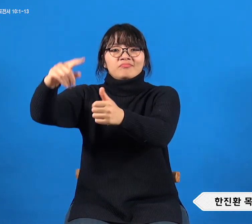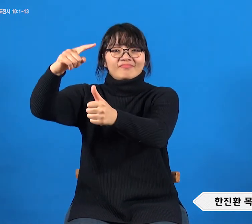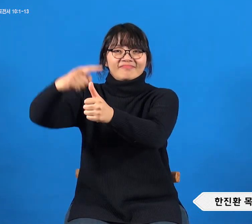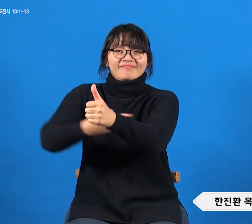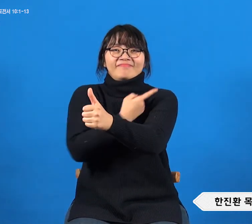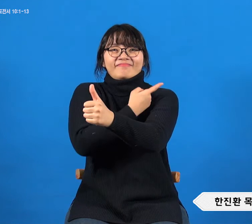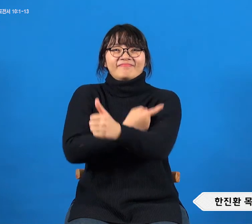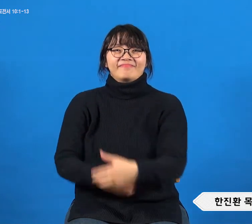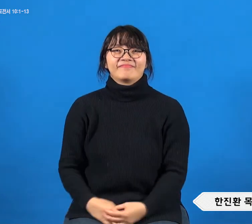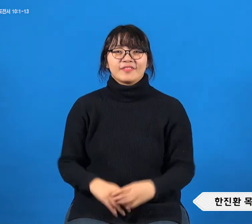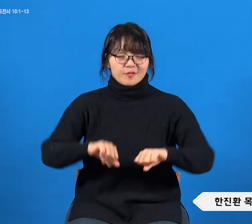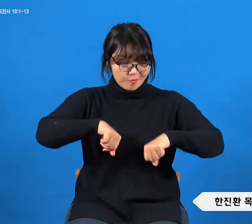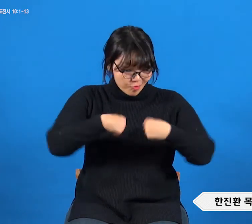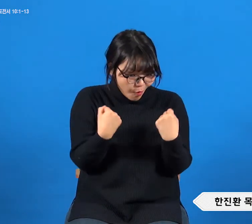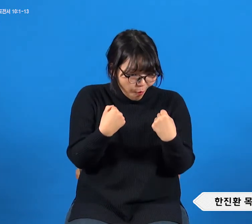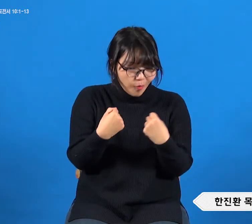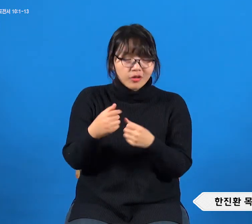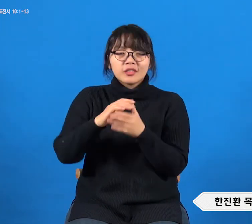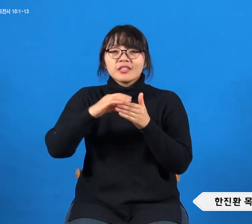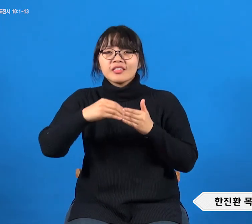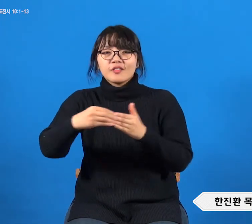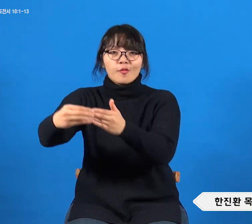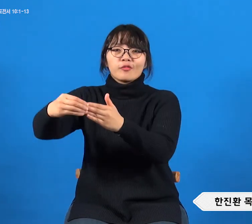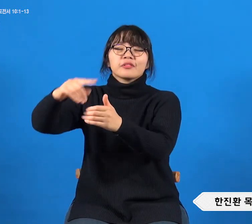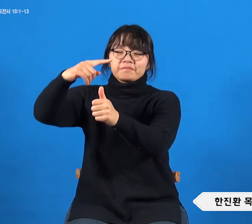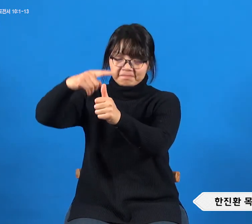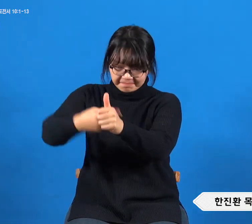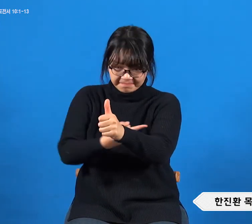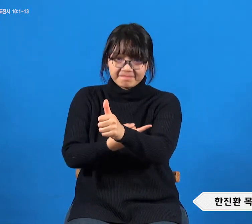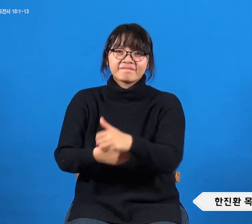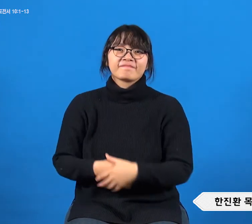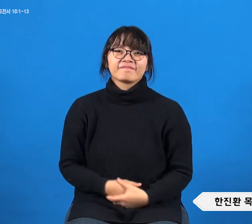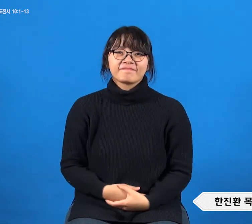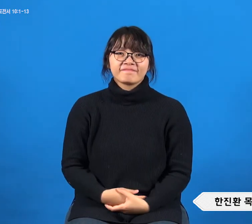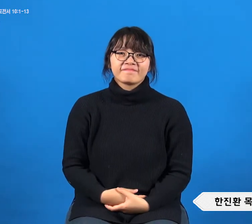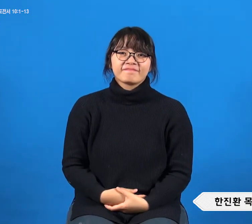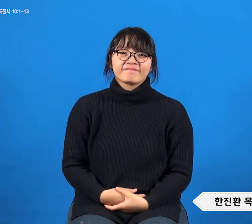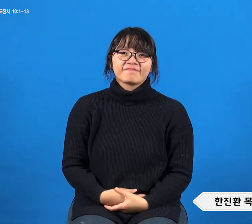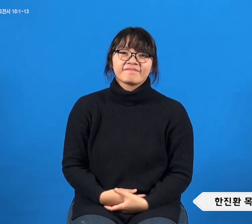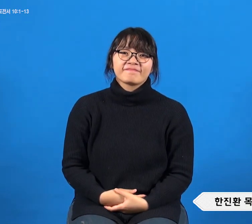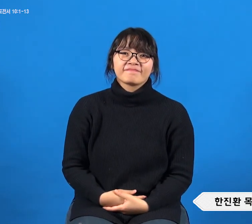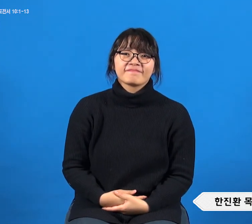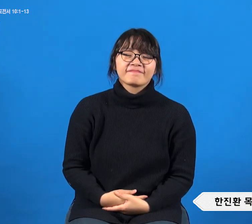순종하면 인도는 자동입니다. 너무 인도해 주십시오 그러지 마십시오.